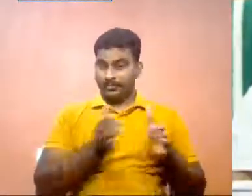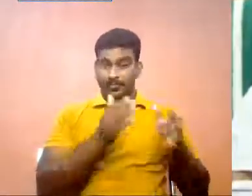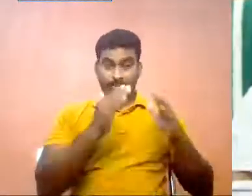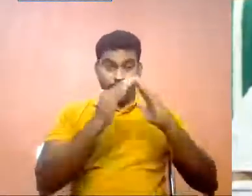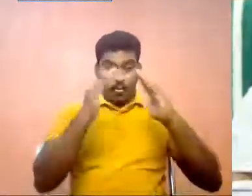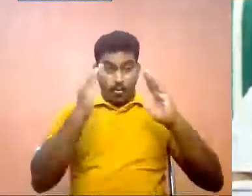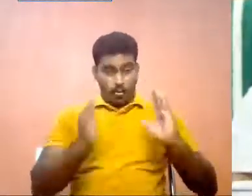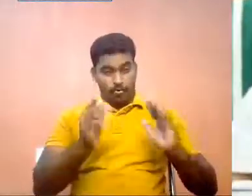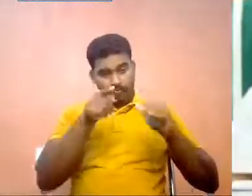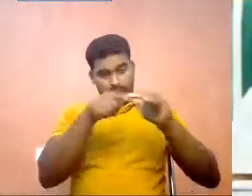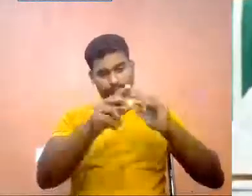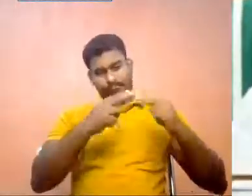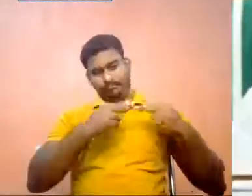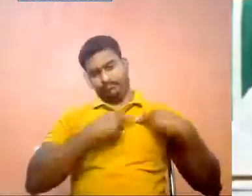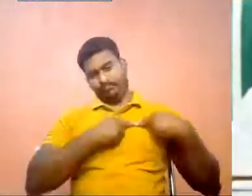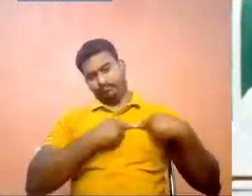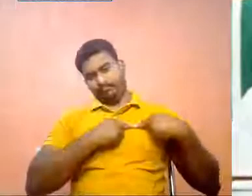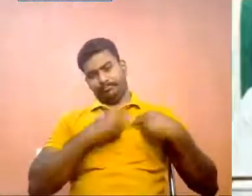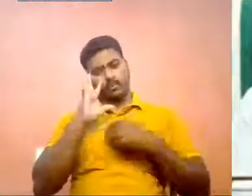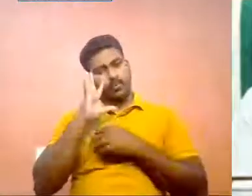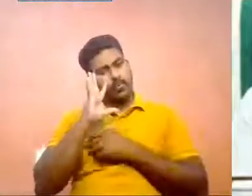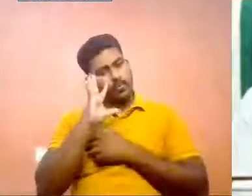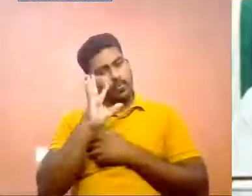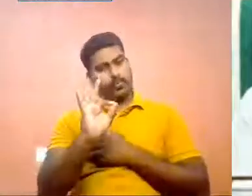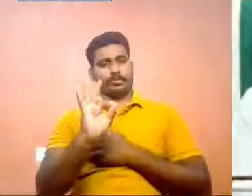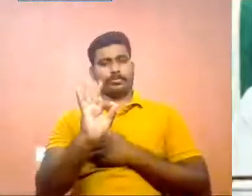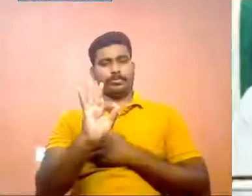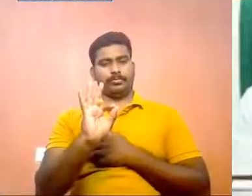കഴിയുന്ന നില സ്വീകരിക്കുന്നതാണ് നല്ലത്.